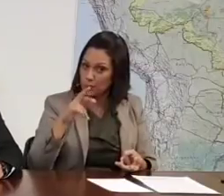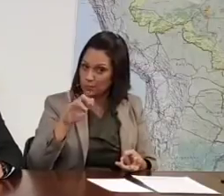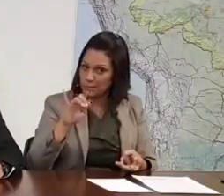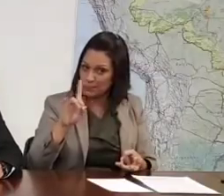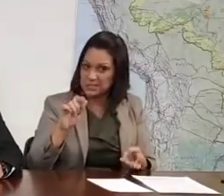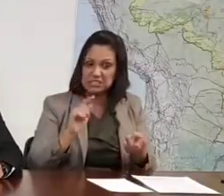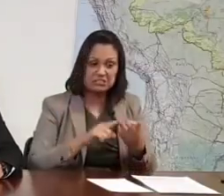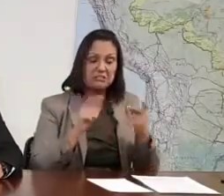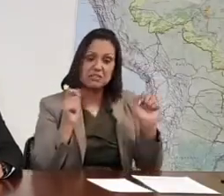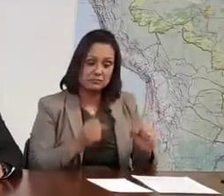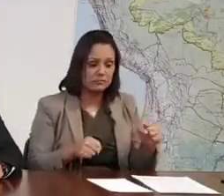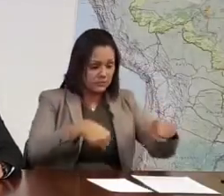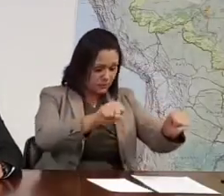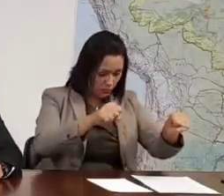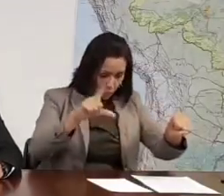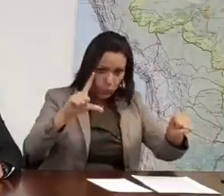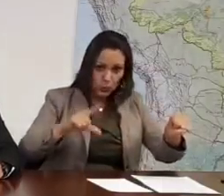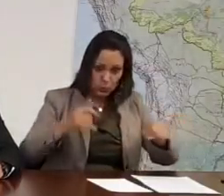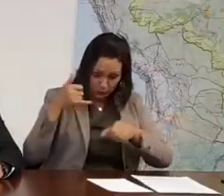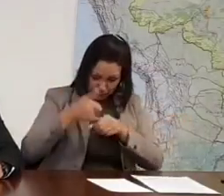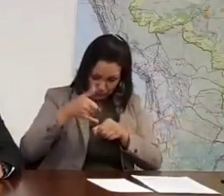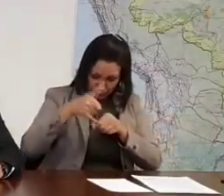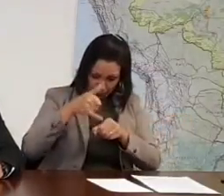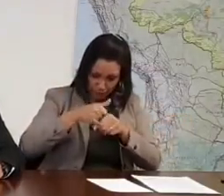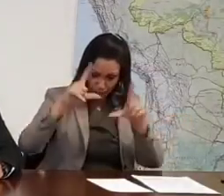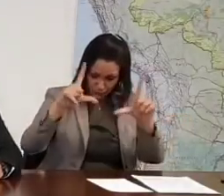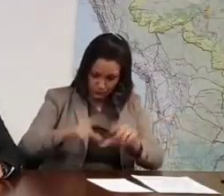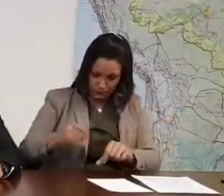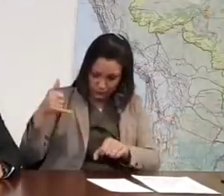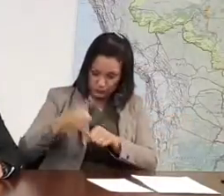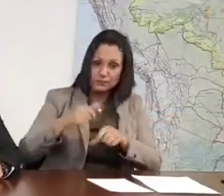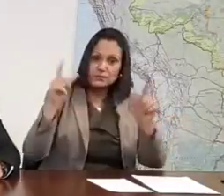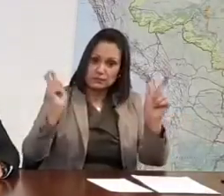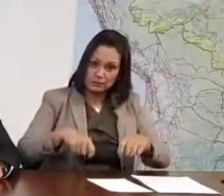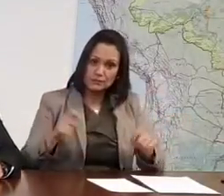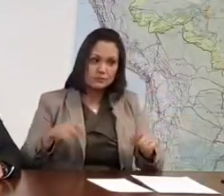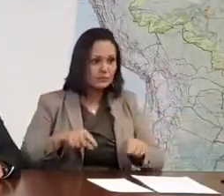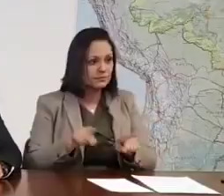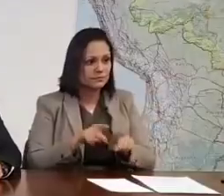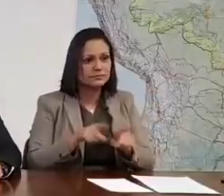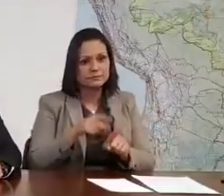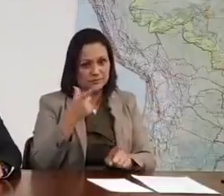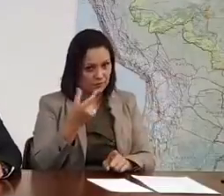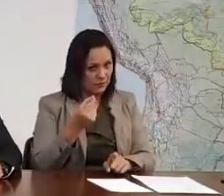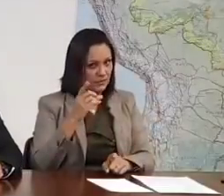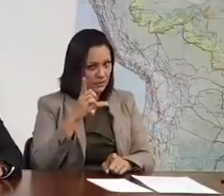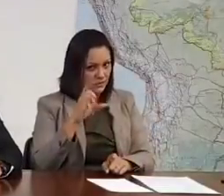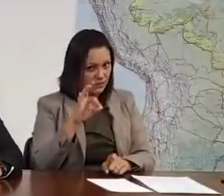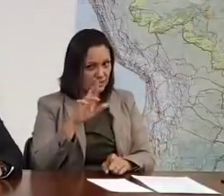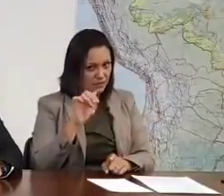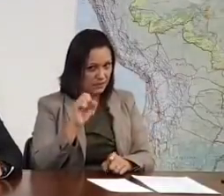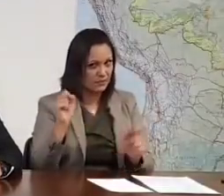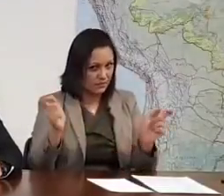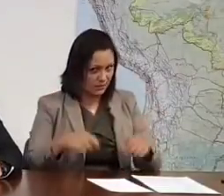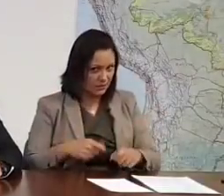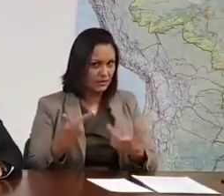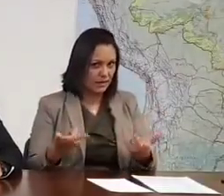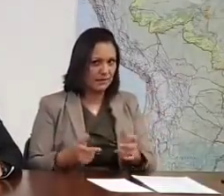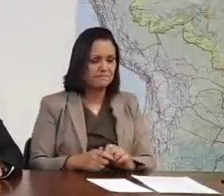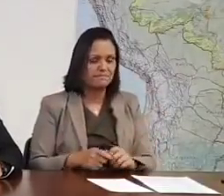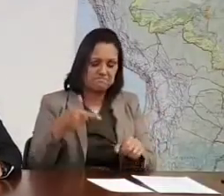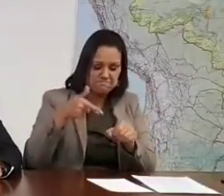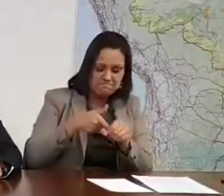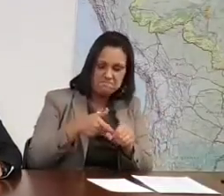pra você reabastecer no caminho, não tem nenhum porto náutico ali, mas você para, leva um galão ali, 20 litros, pega no posto,